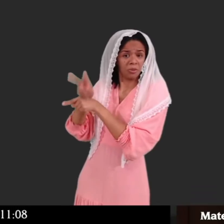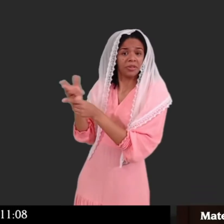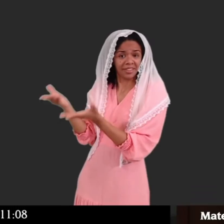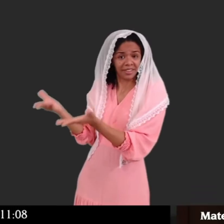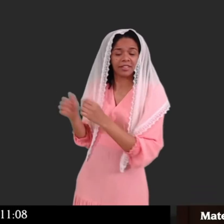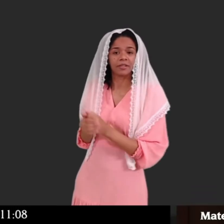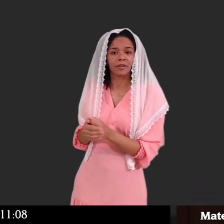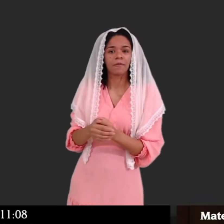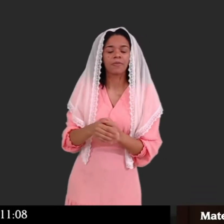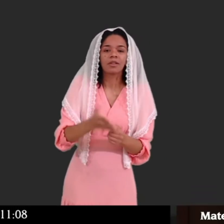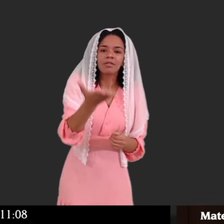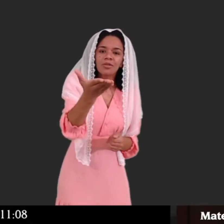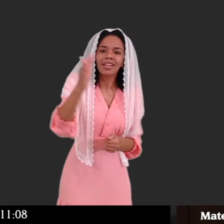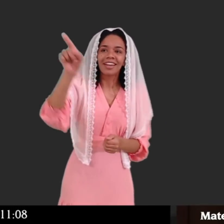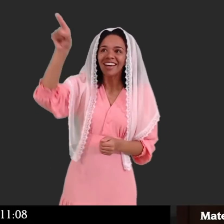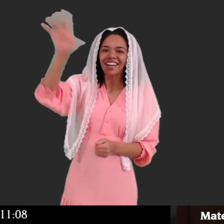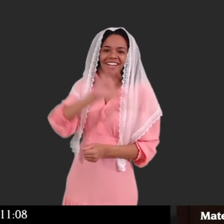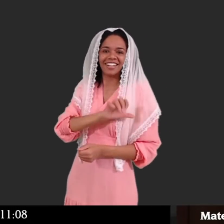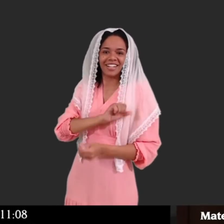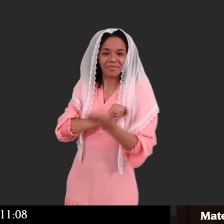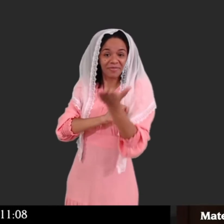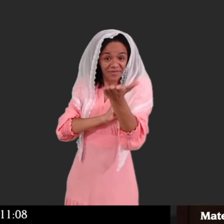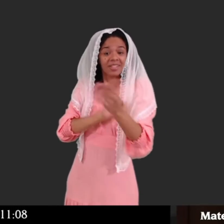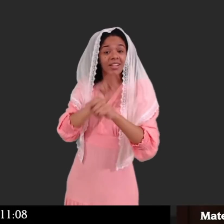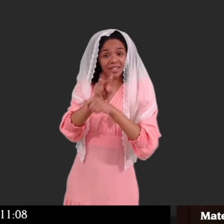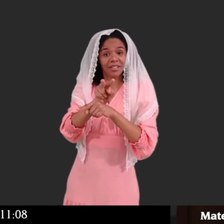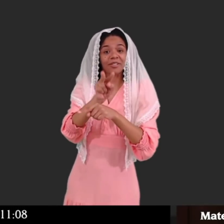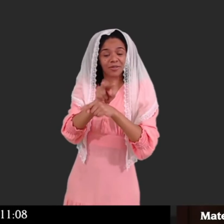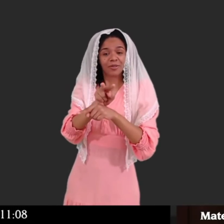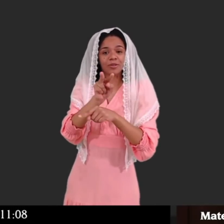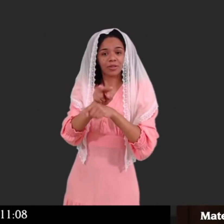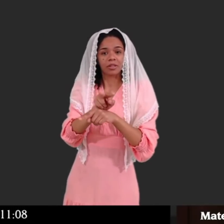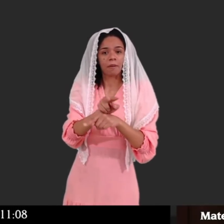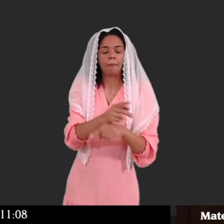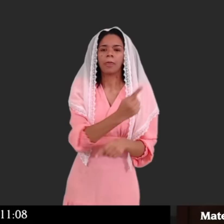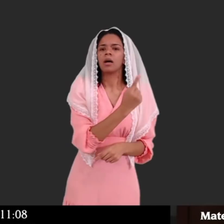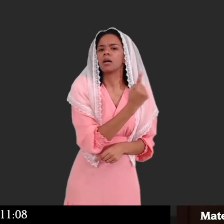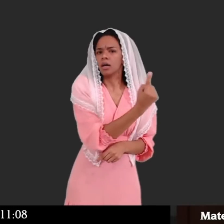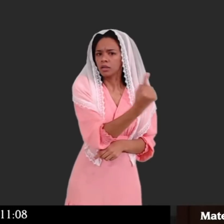Por que Ele não cuidaria de quem Ele ama, irmãos? Agora Ele põe cada um de nós num processo.